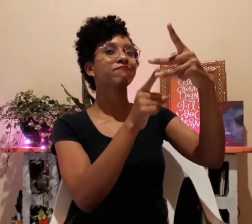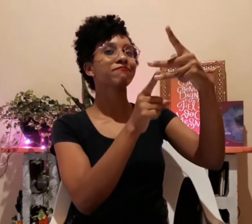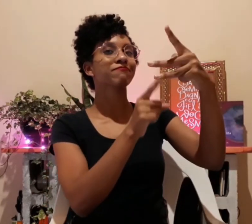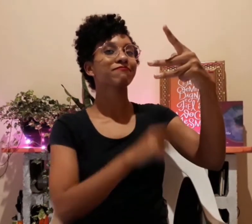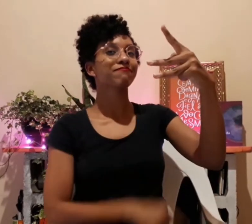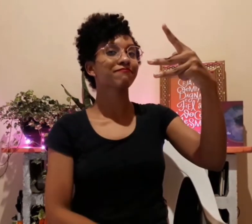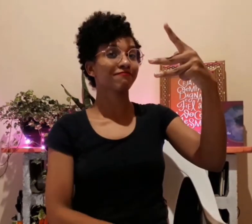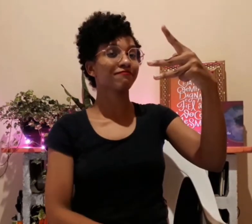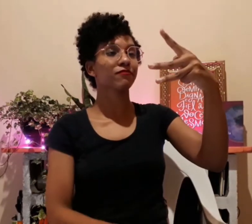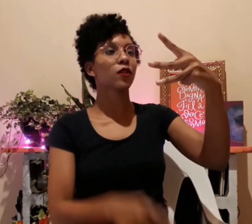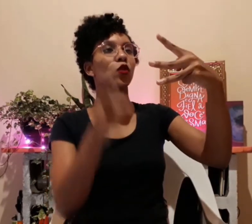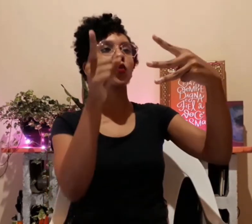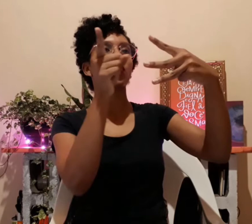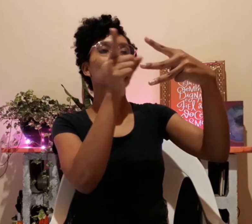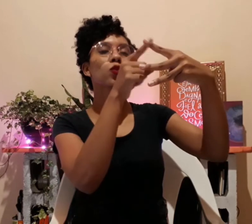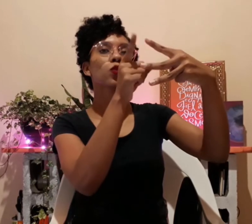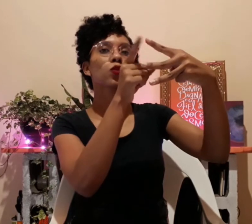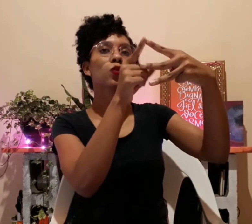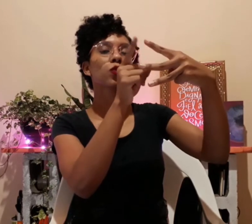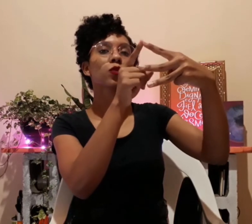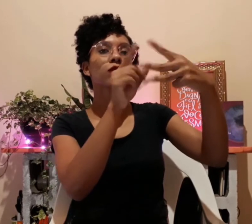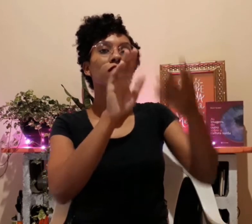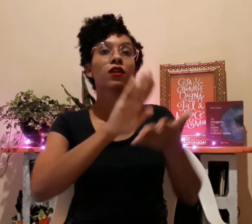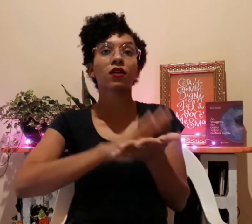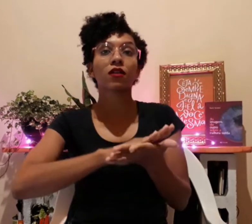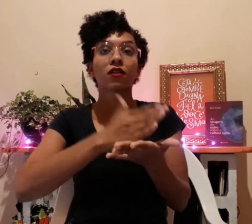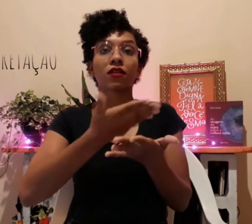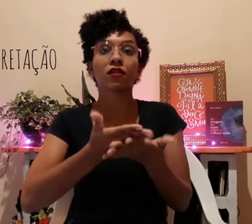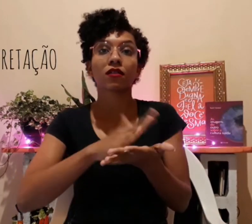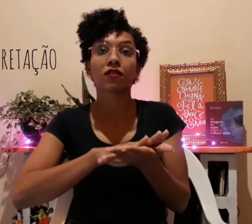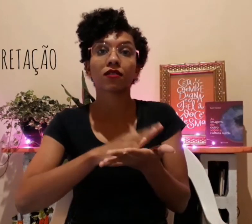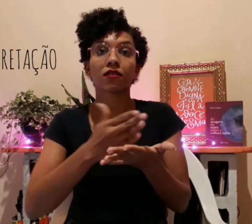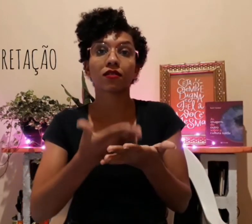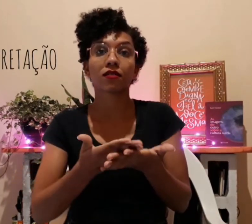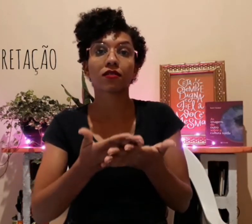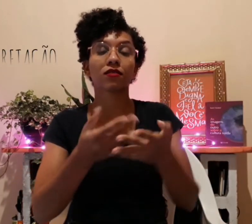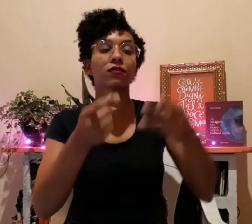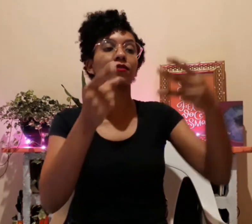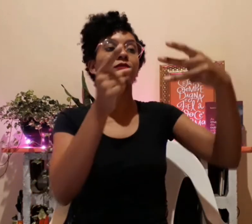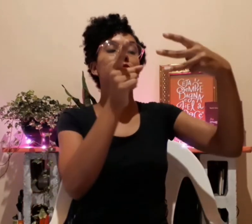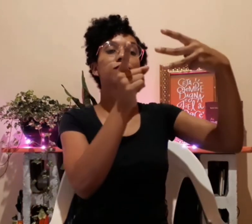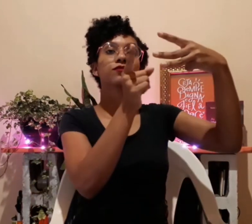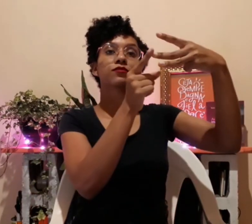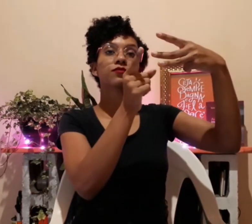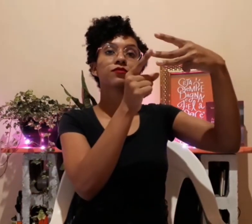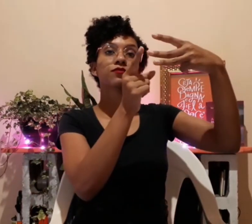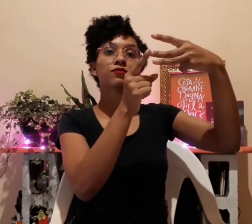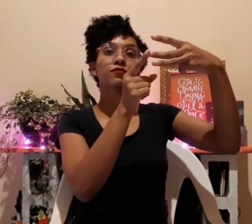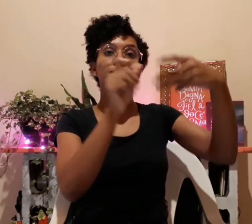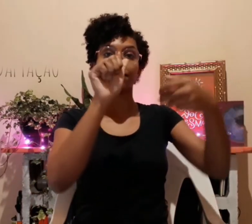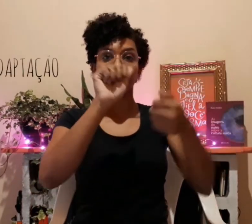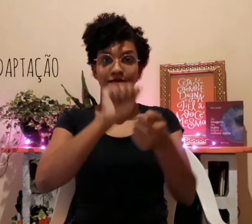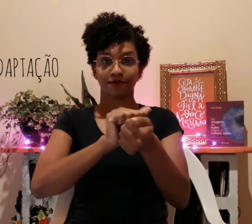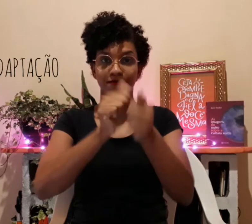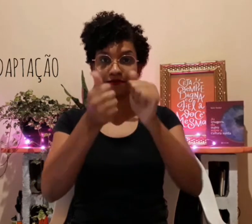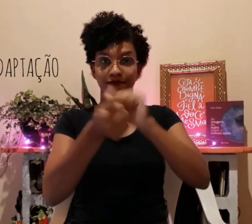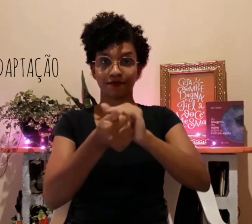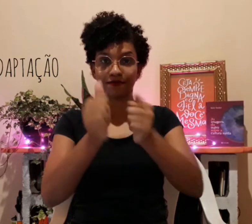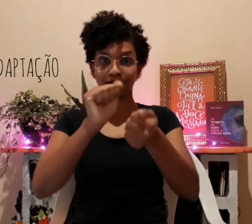Vou apresentar 3. O primeiro que é interpretação, o segundo,